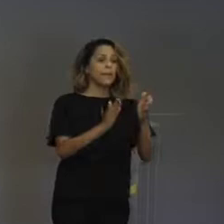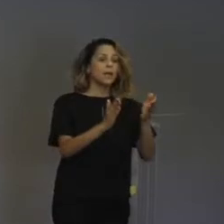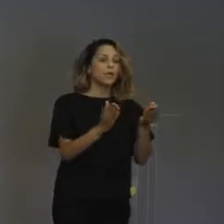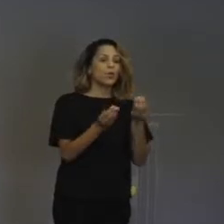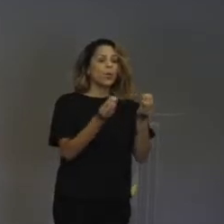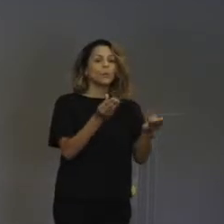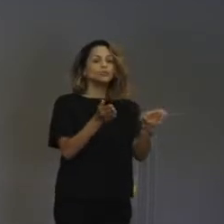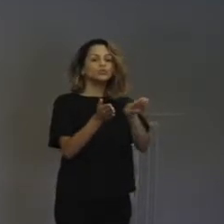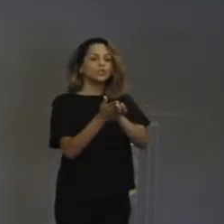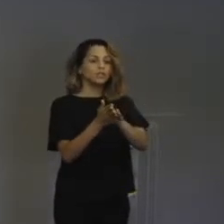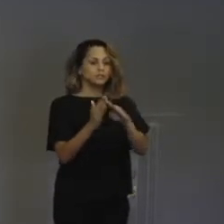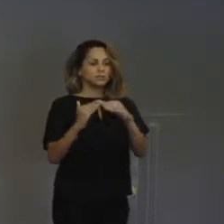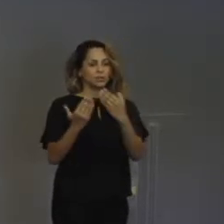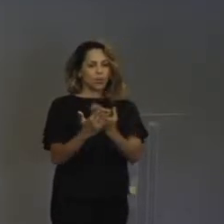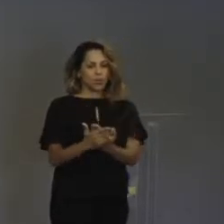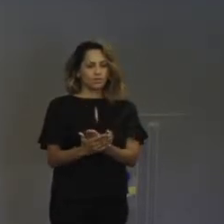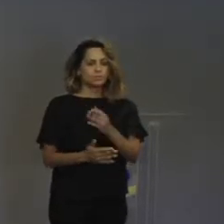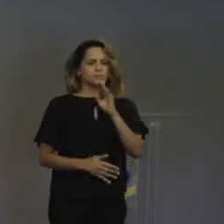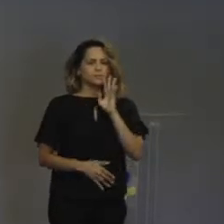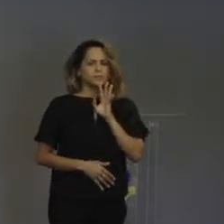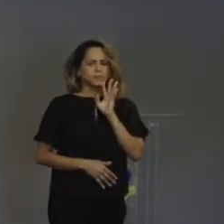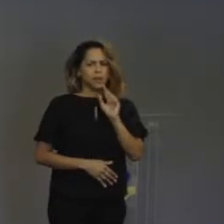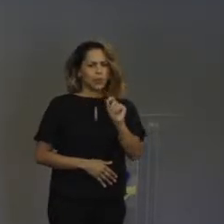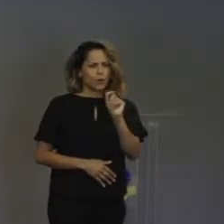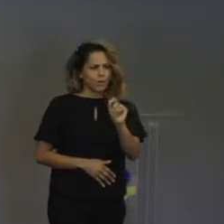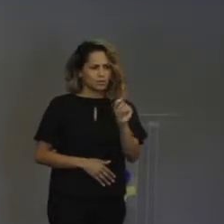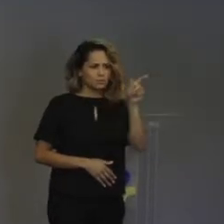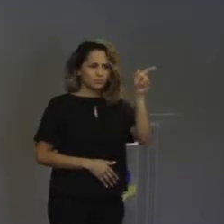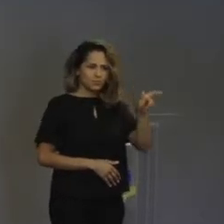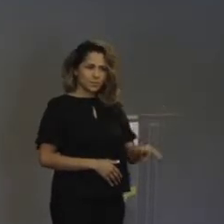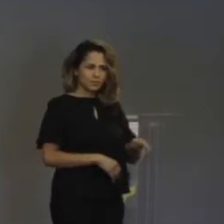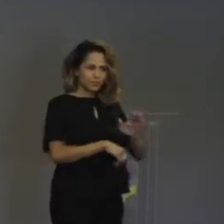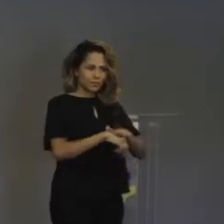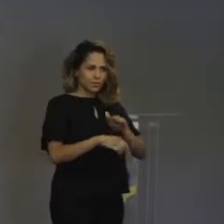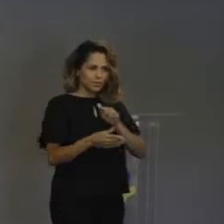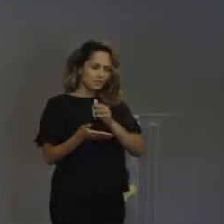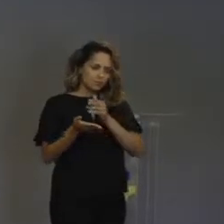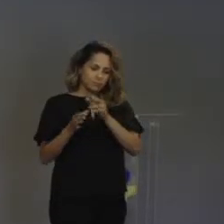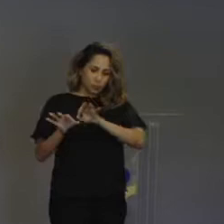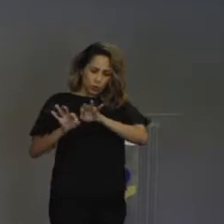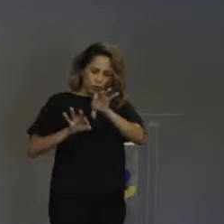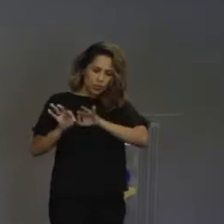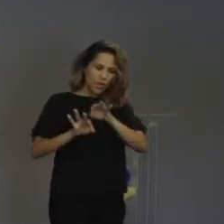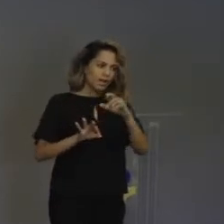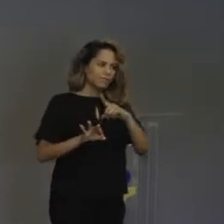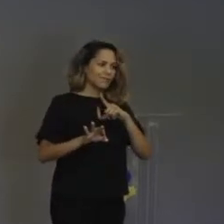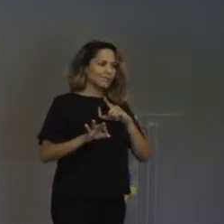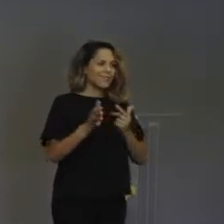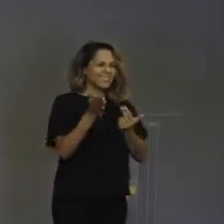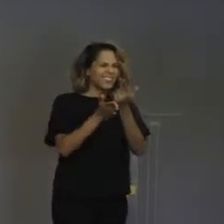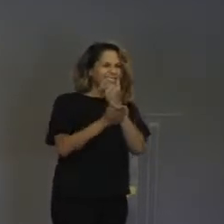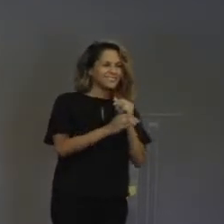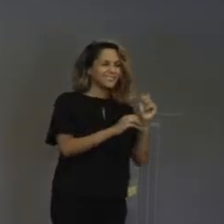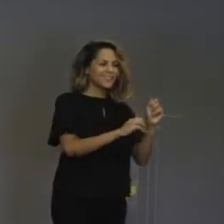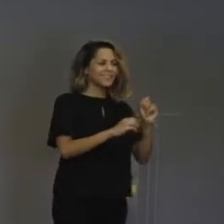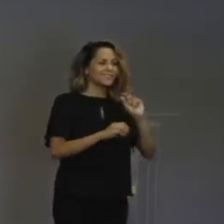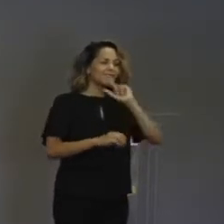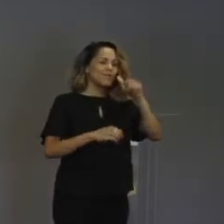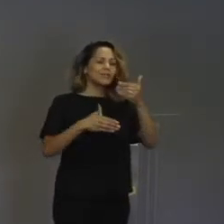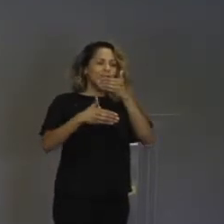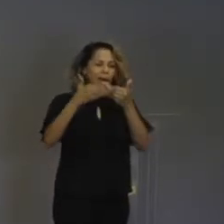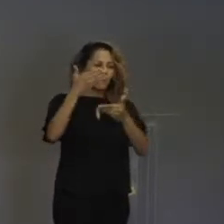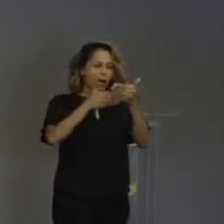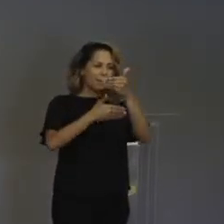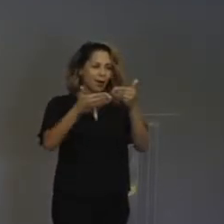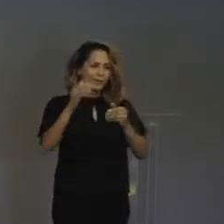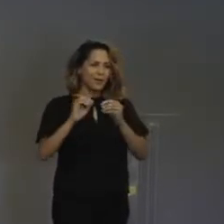muito legal, porque a pessoa que fez esse projeto, ela tem os desenhos, ela põe num slide, não tem, mas é muito legal você ver dois desenhos, uma criança